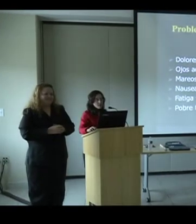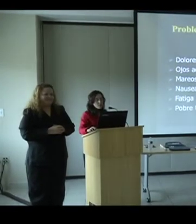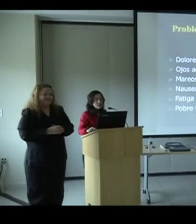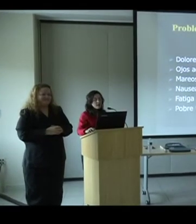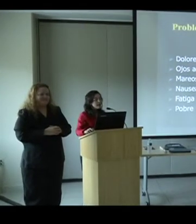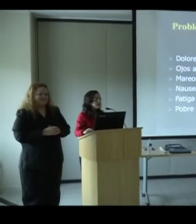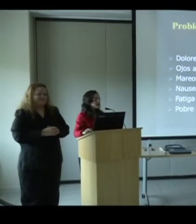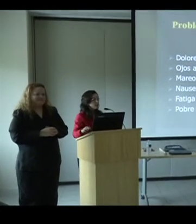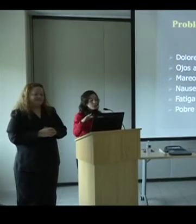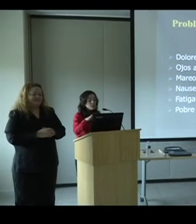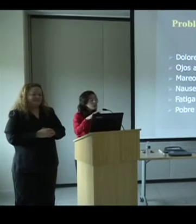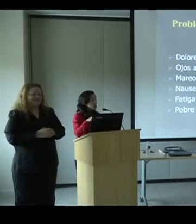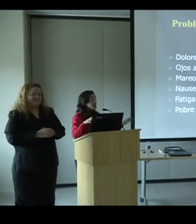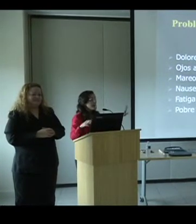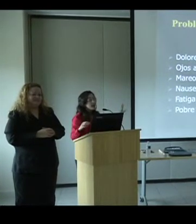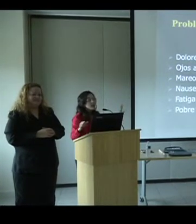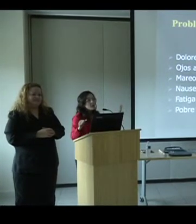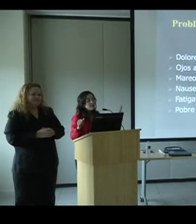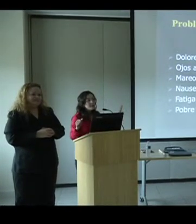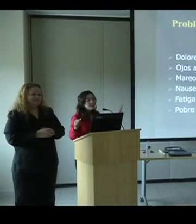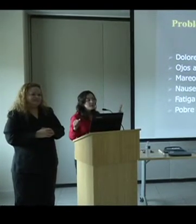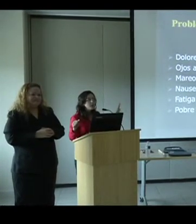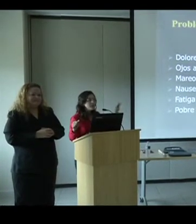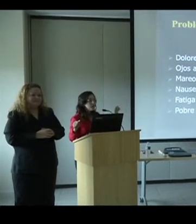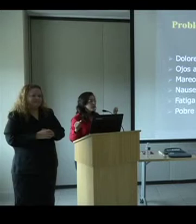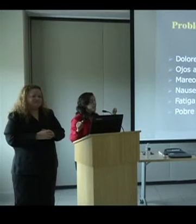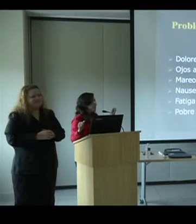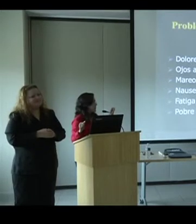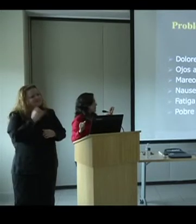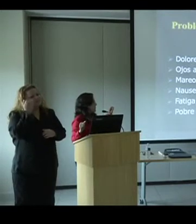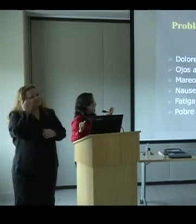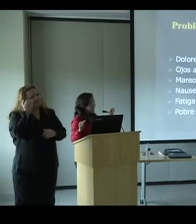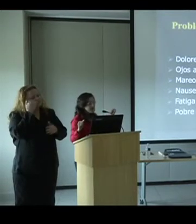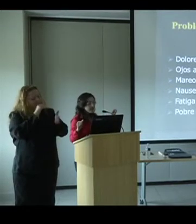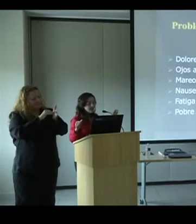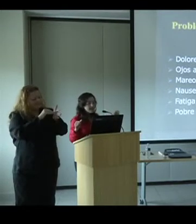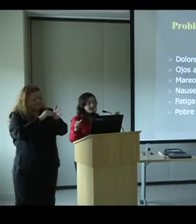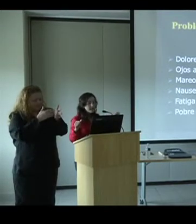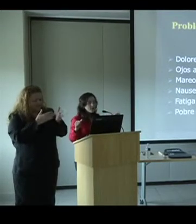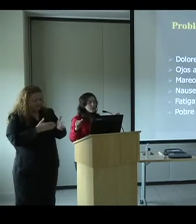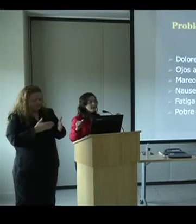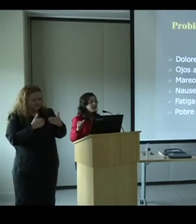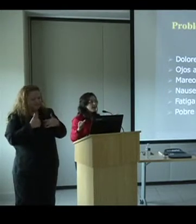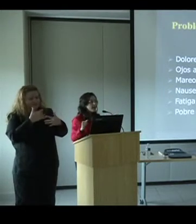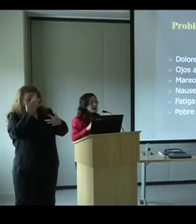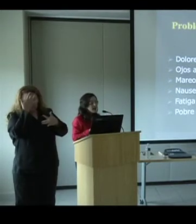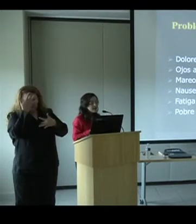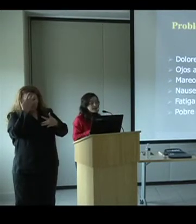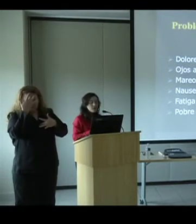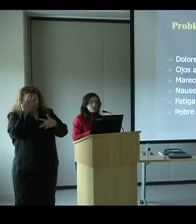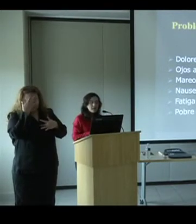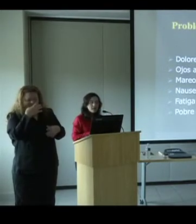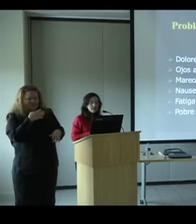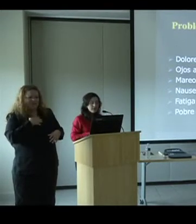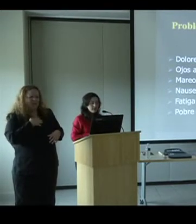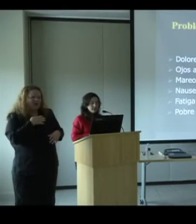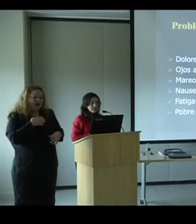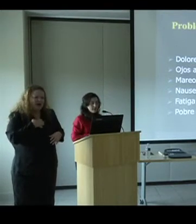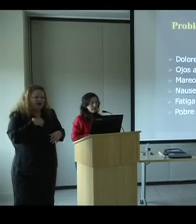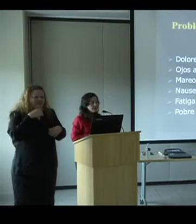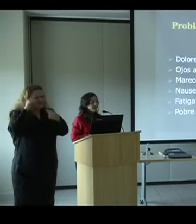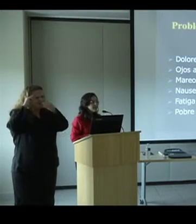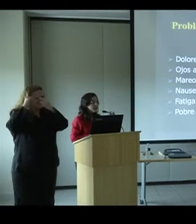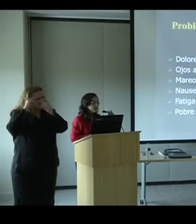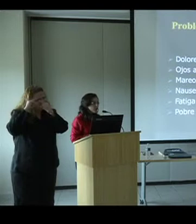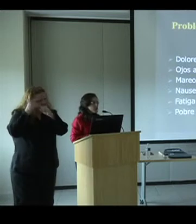y lo mejor es un un nene que puede presentar un tipo de condición semejante a esta puede quejarse de dolores de cabeza